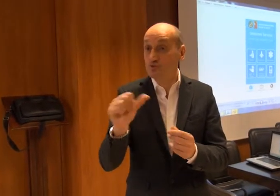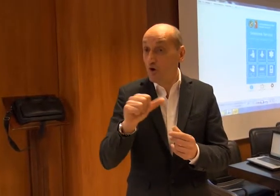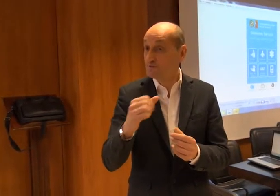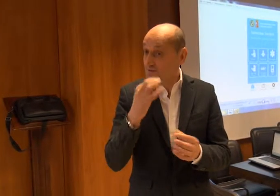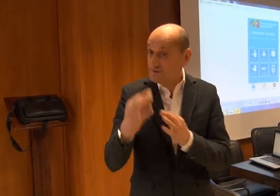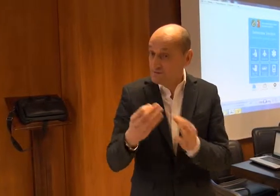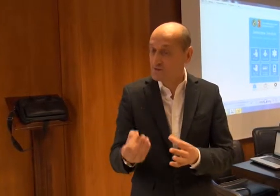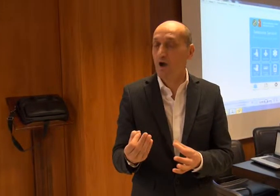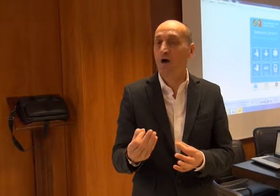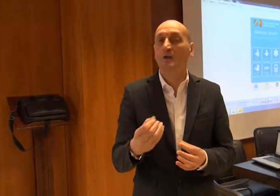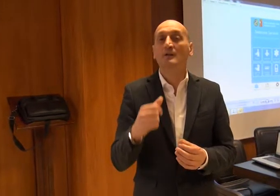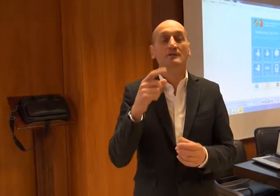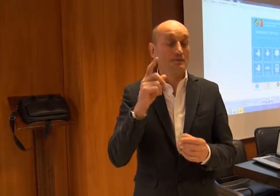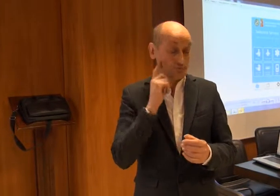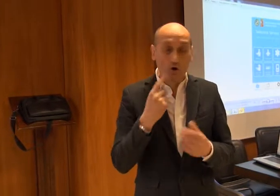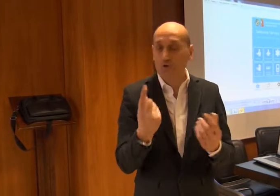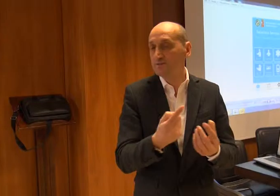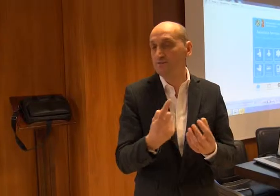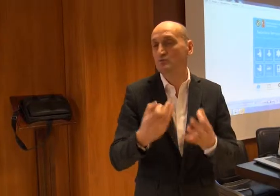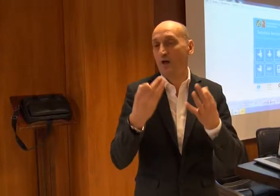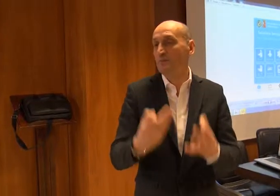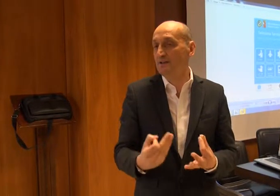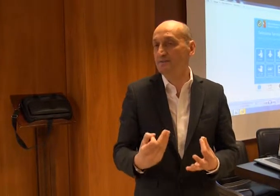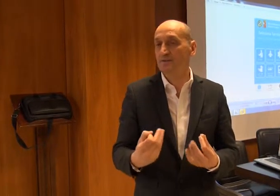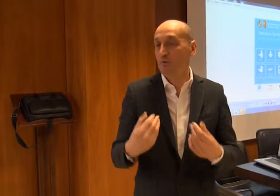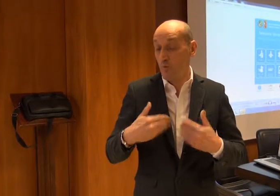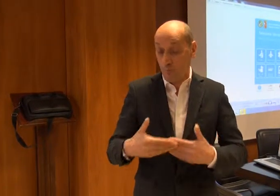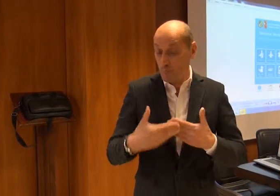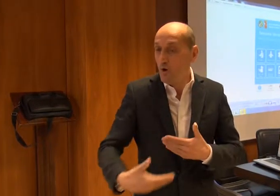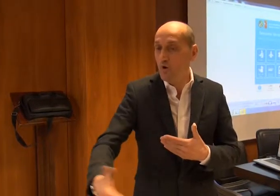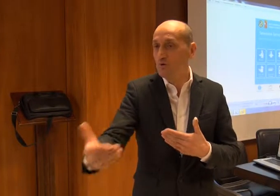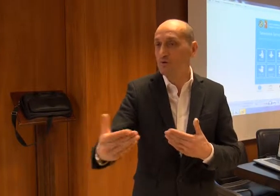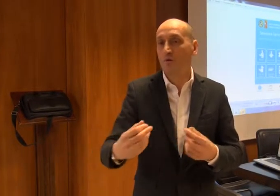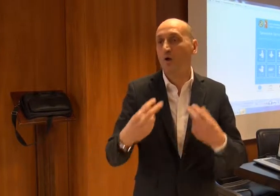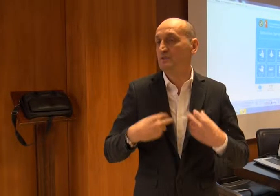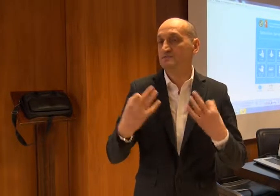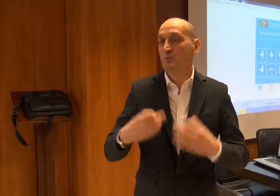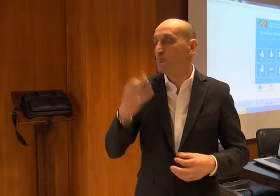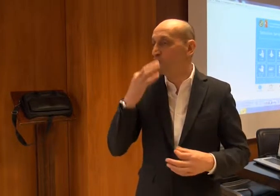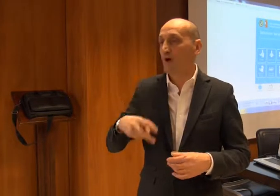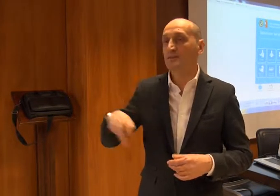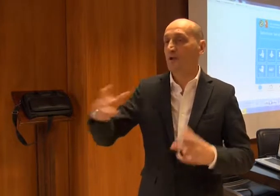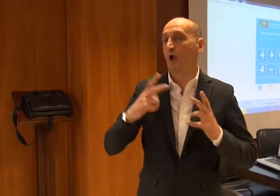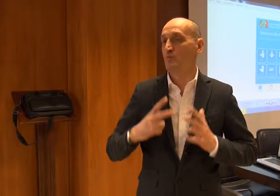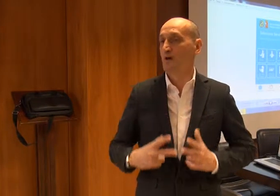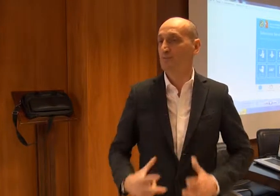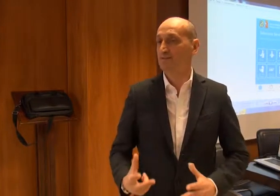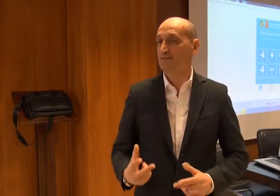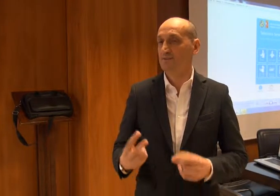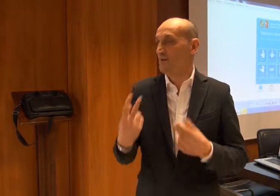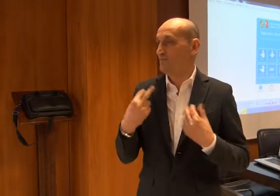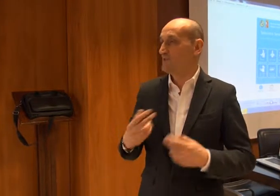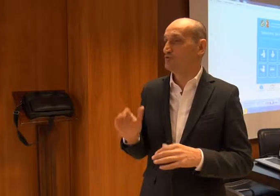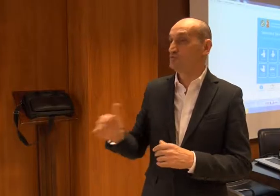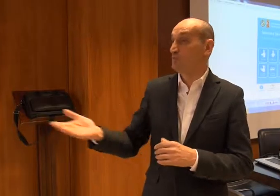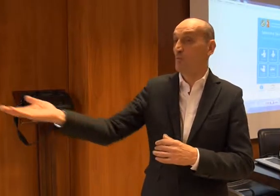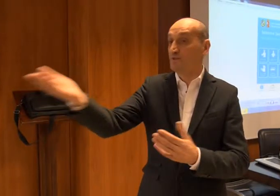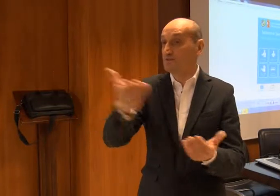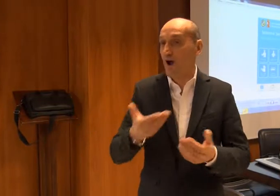addirittura a salvarsi da un emergenza le persone sorde sicuramente